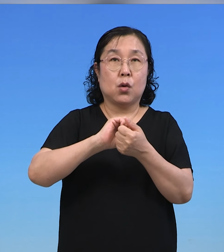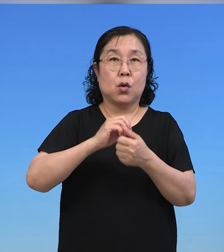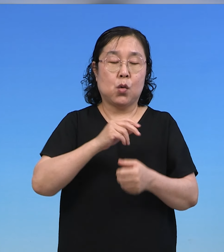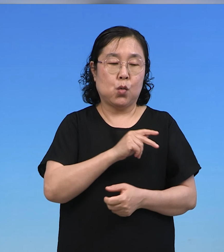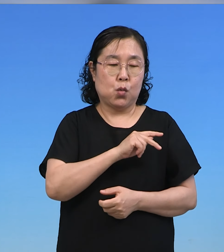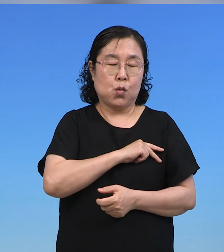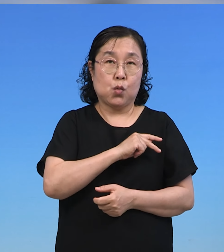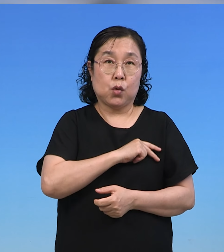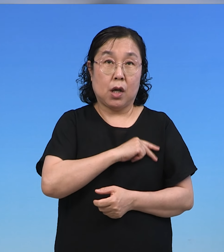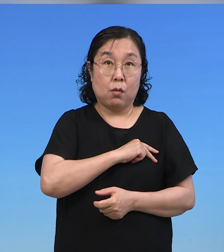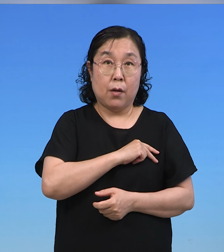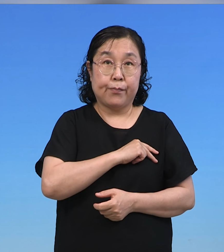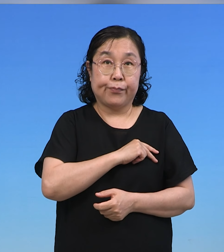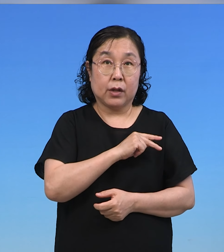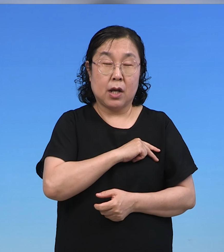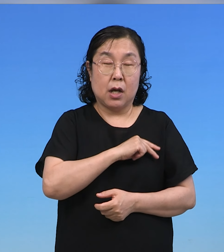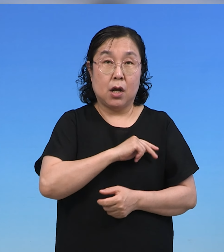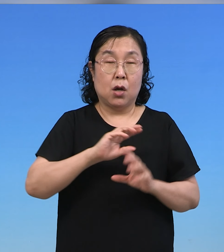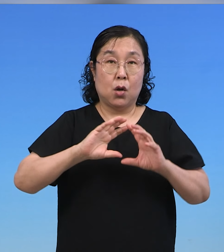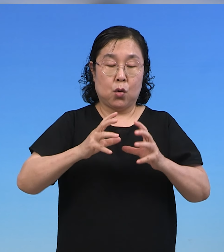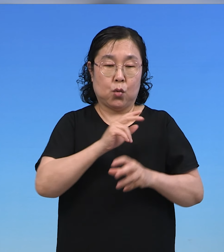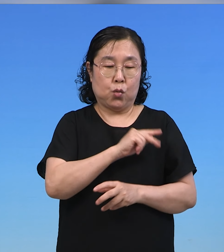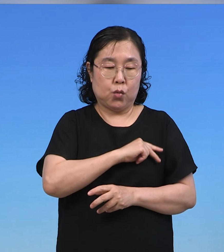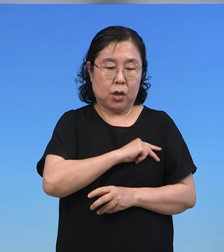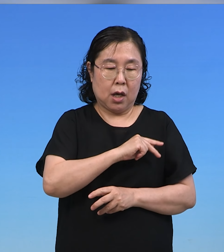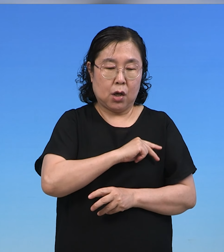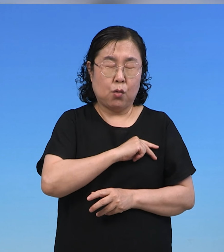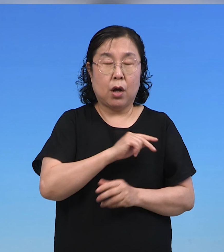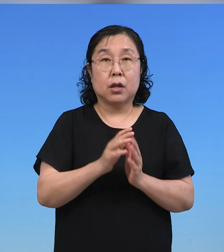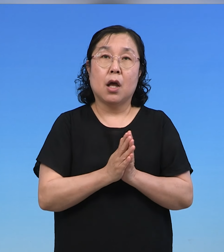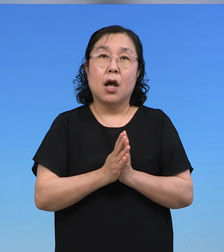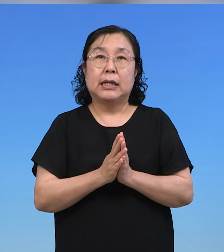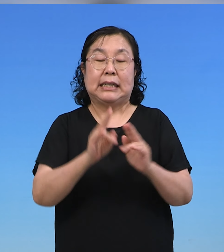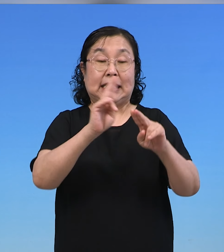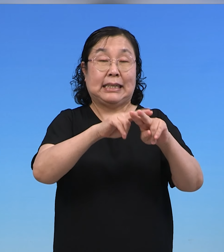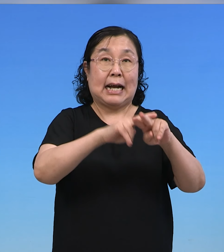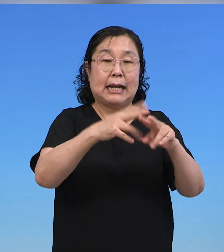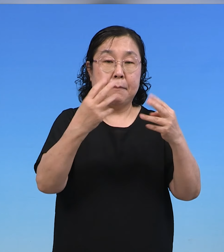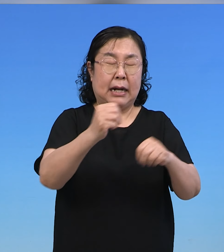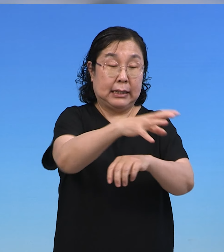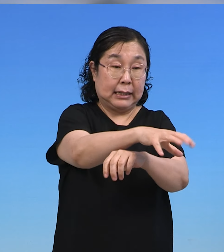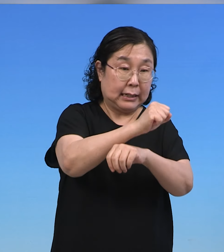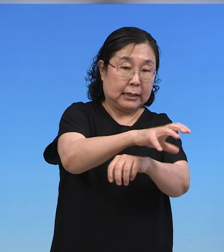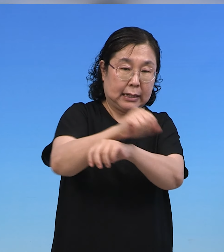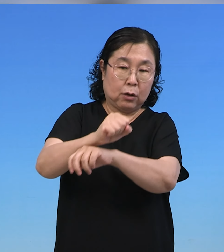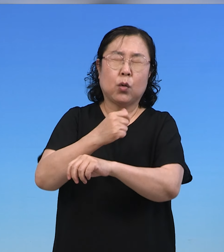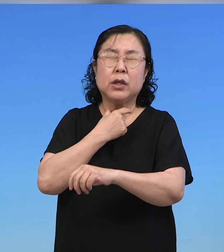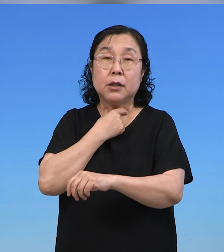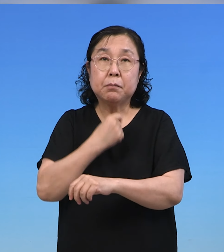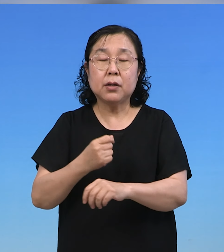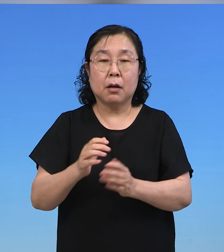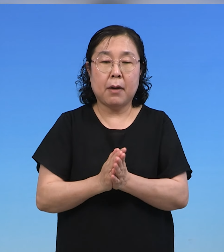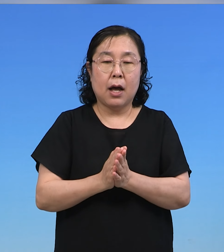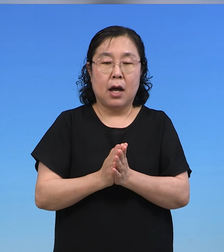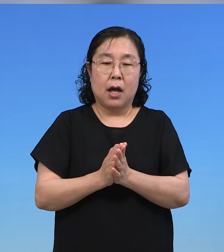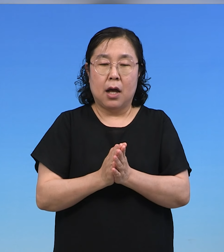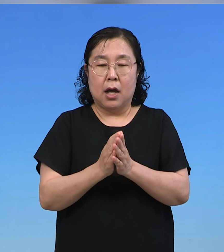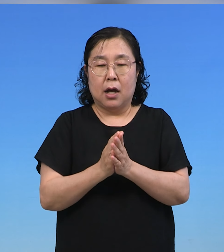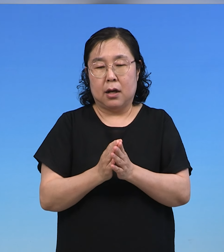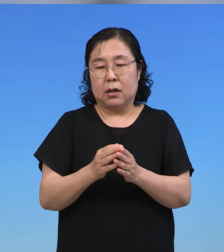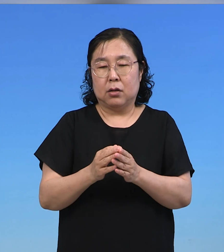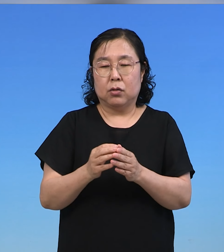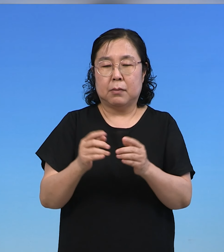나 요새 그 지하철 내려갈 때마다 민망해 죽겠어요. 막 생전에 처음 보던 어떤 아줌마가 막 너무나 저에게